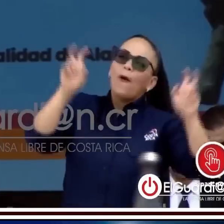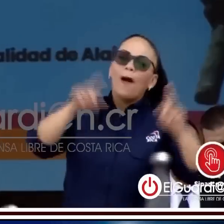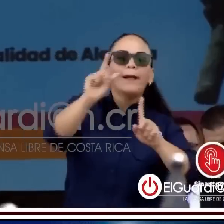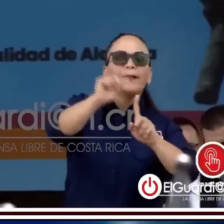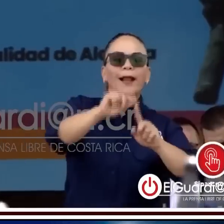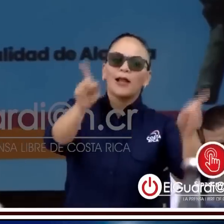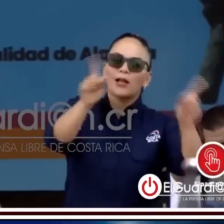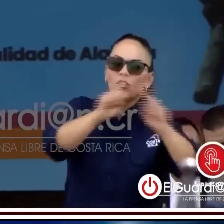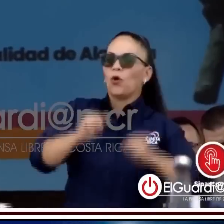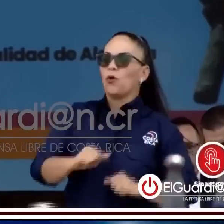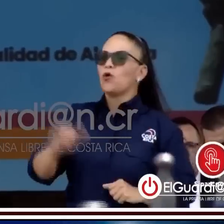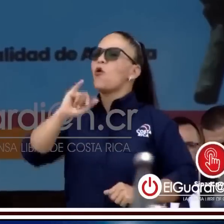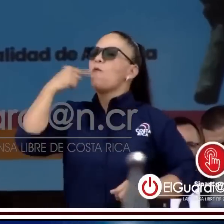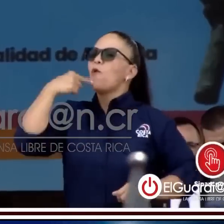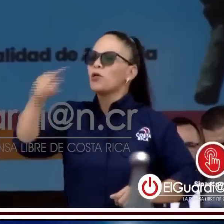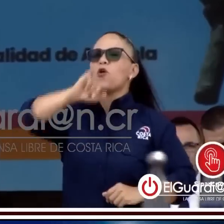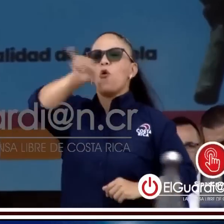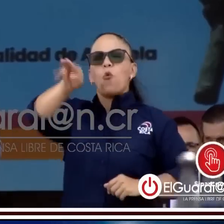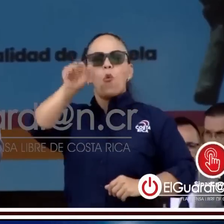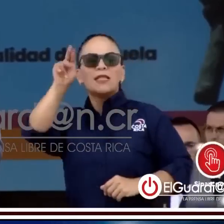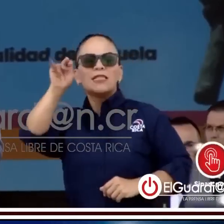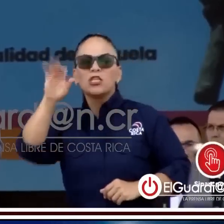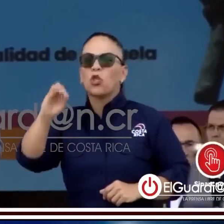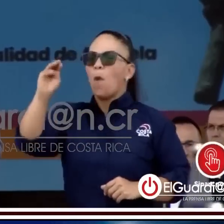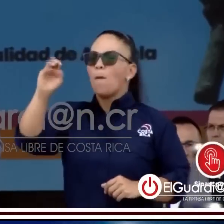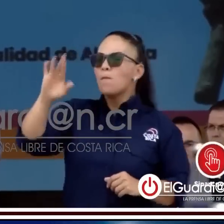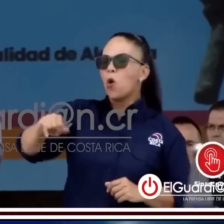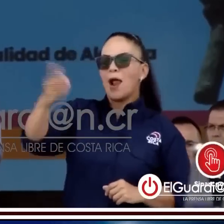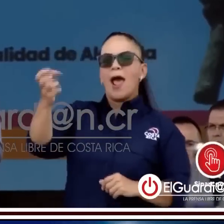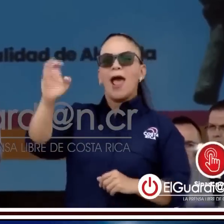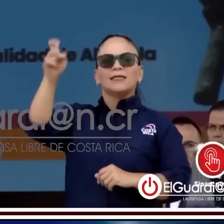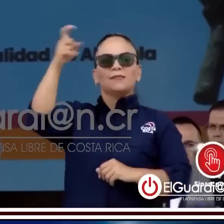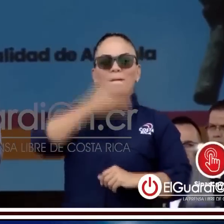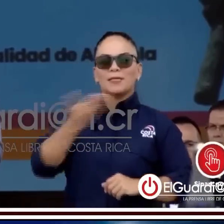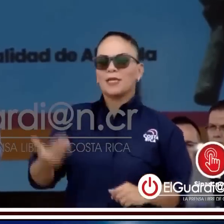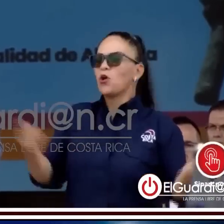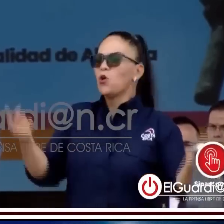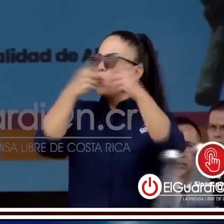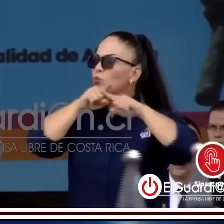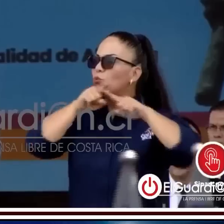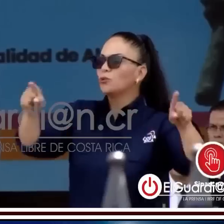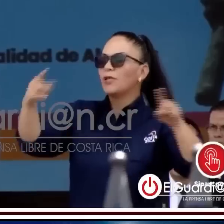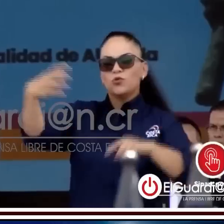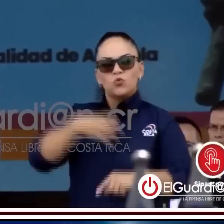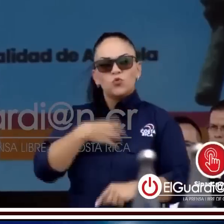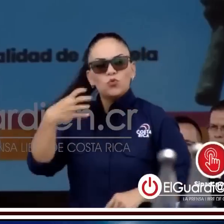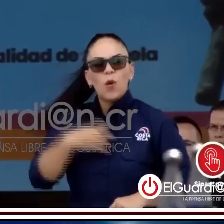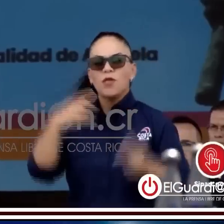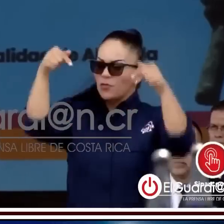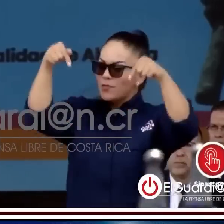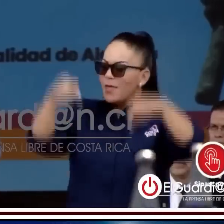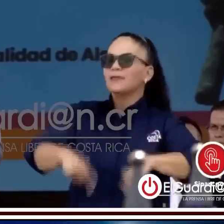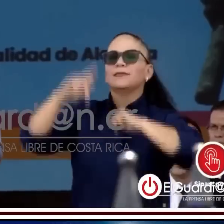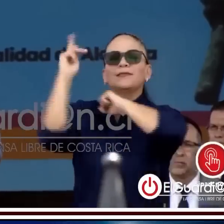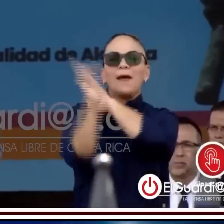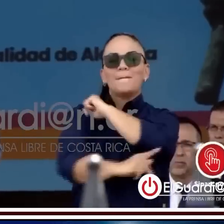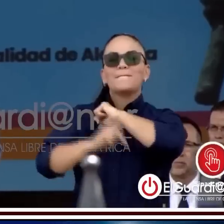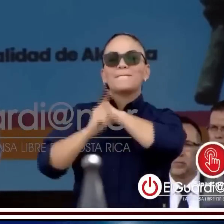inquilinos, como dijo Juanito Mora. Ustedes son los dueños de esta